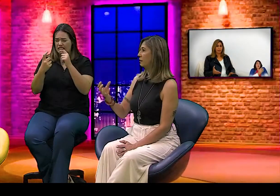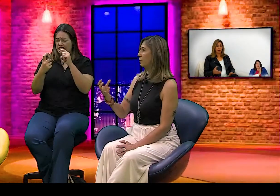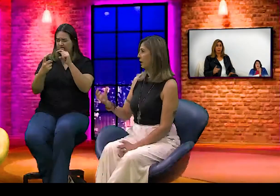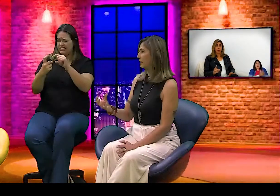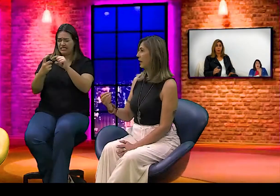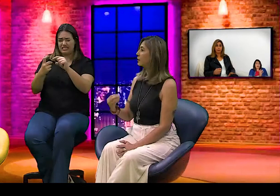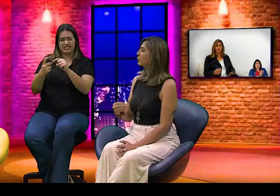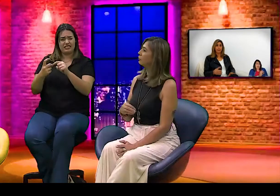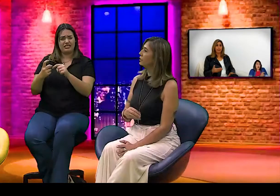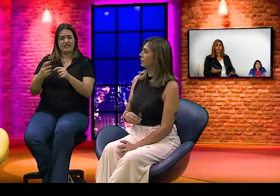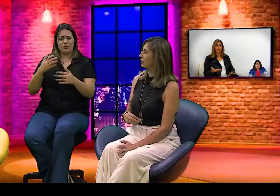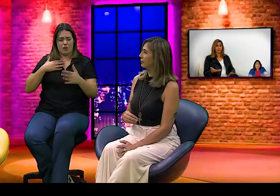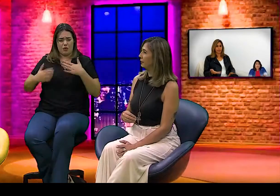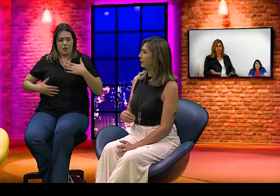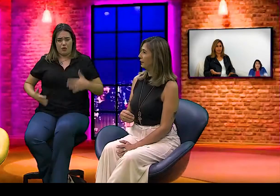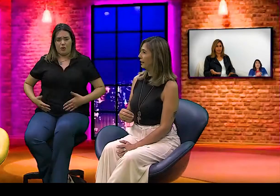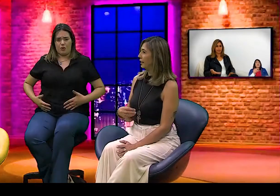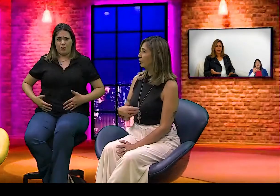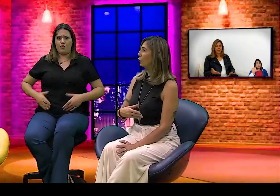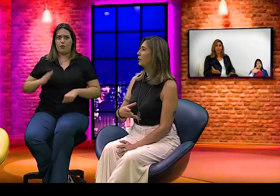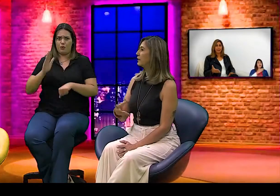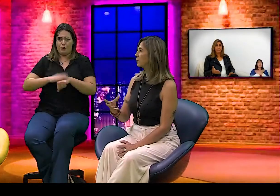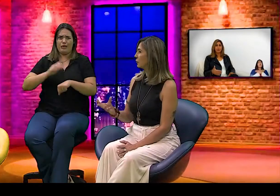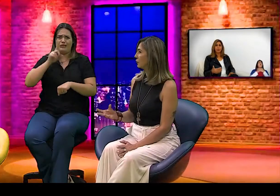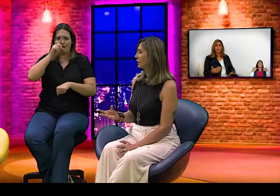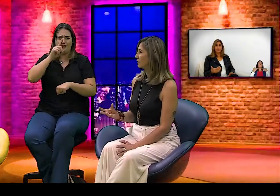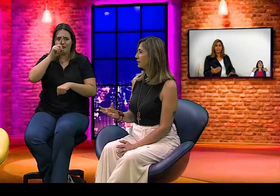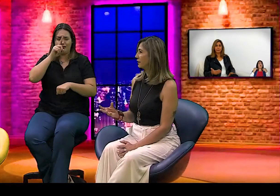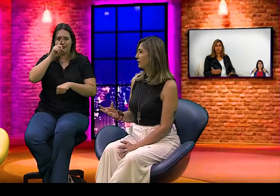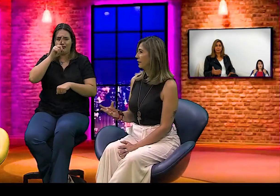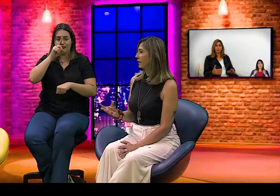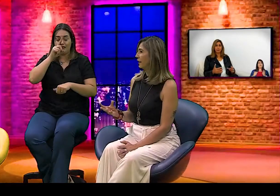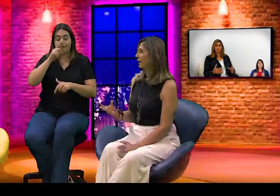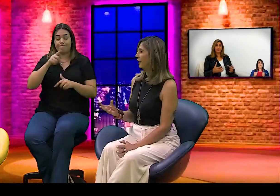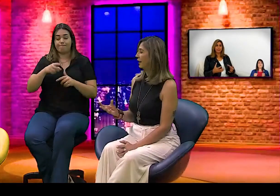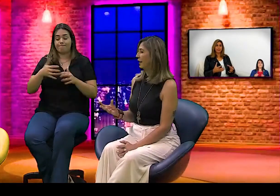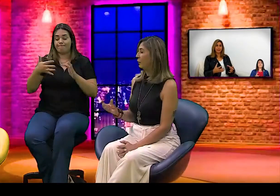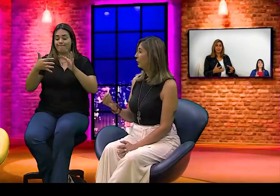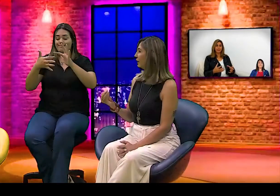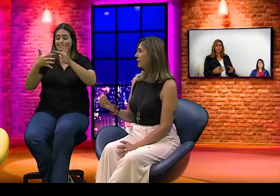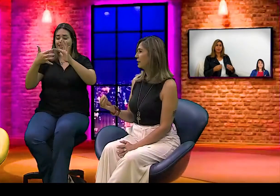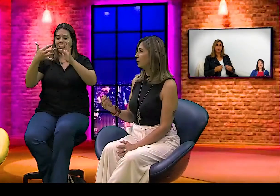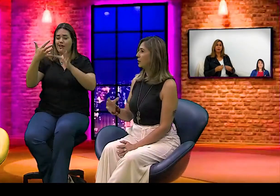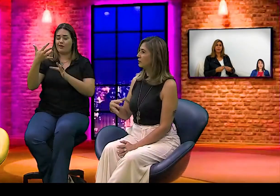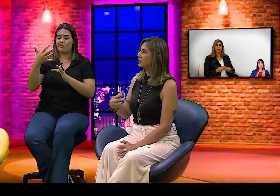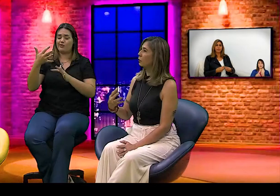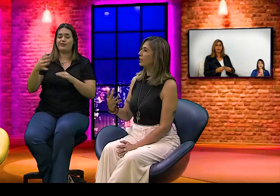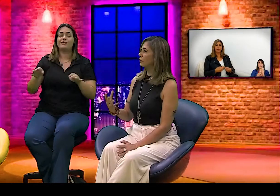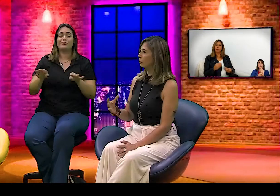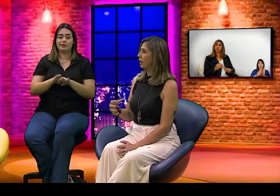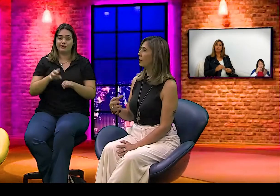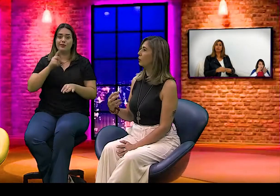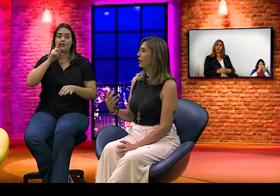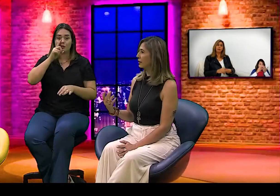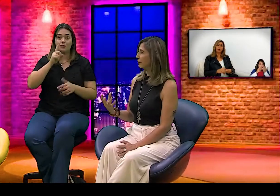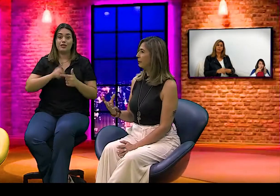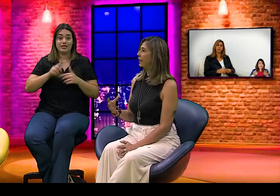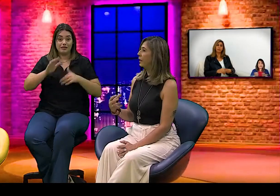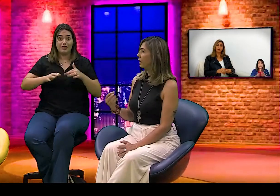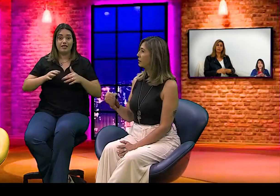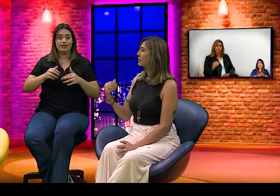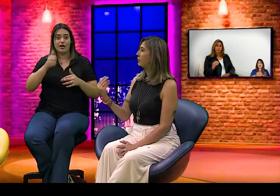acreditam ser violência, é só a física. Todas as outras, é muito interessante, porque às vezes você começa a contar para a